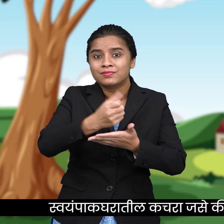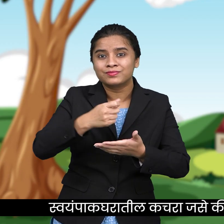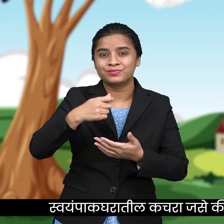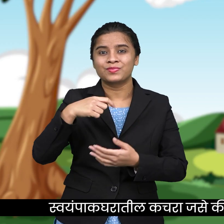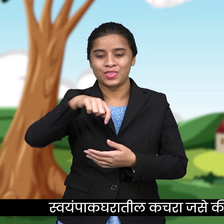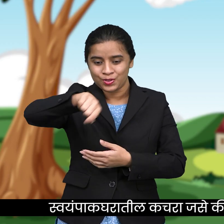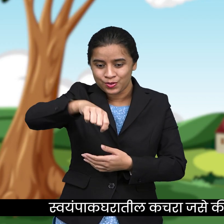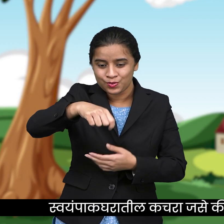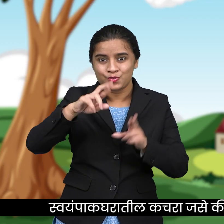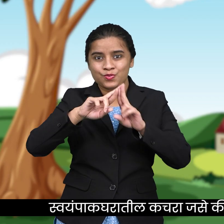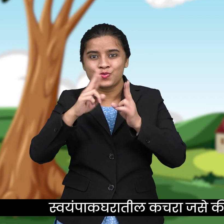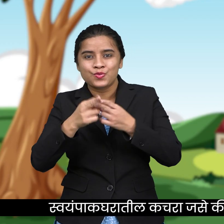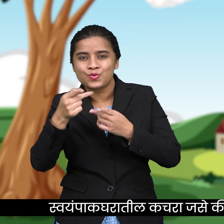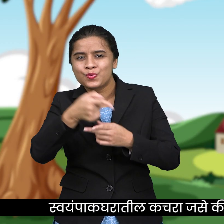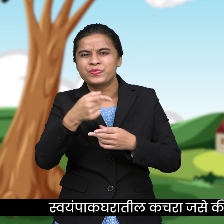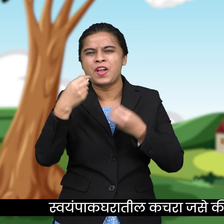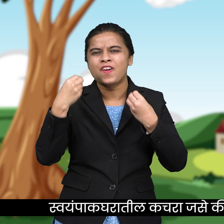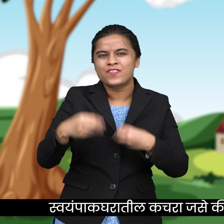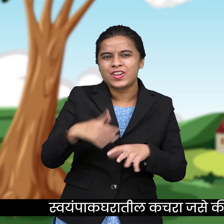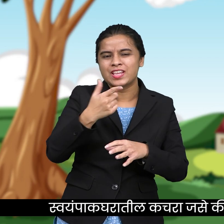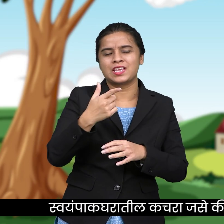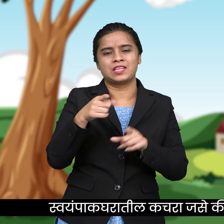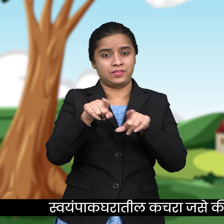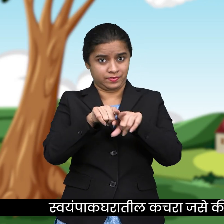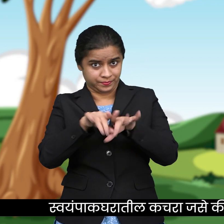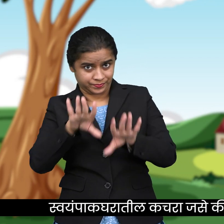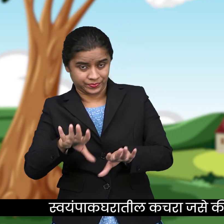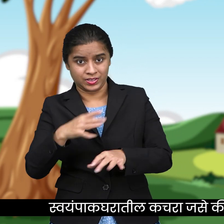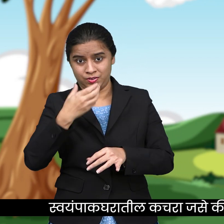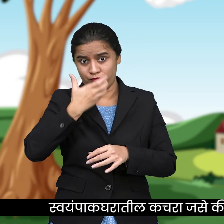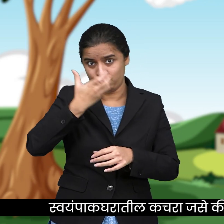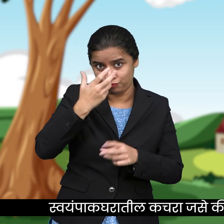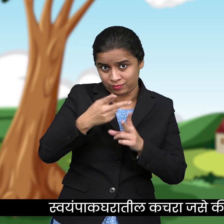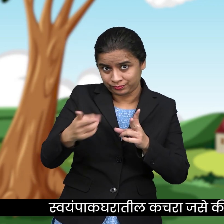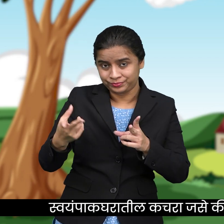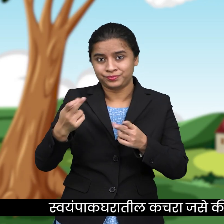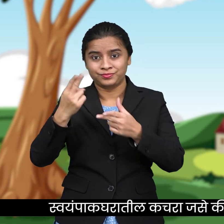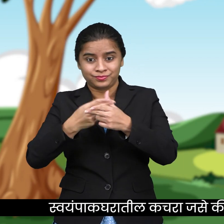स्वयंपाकघरातील कचरा जसे की फळे आणि भाज्यांची साले, अंड्याची कवच,